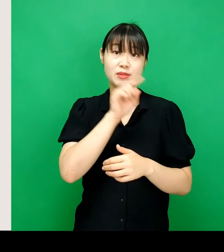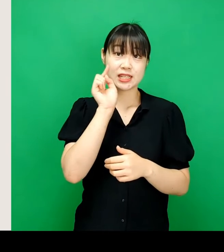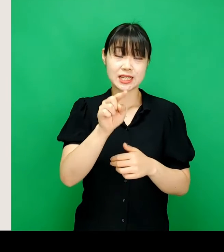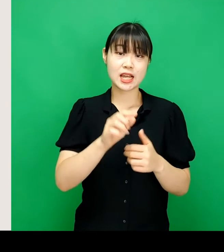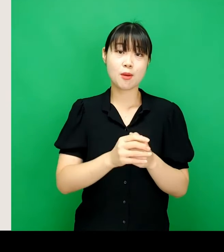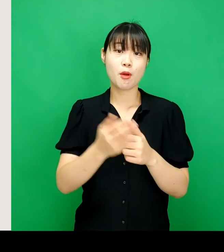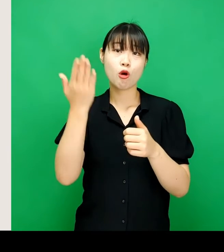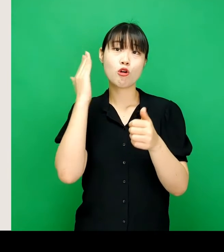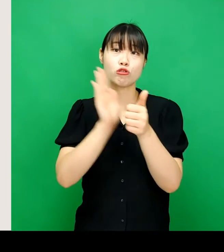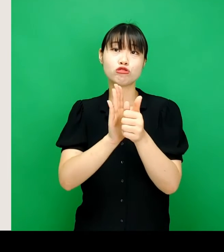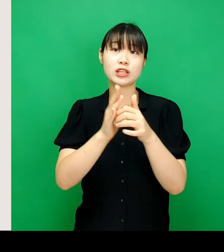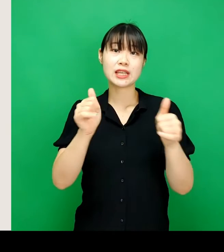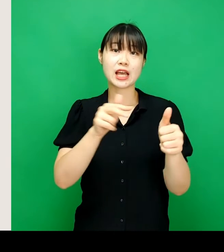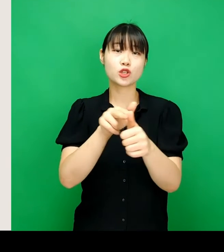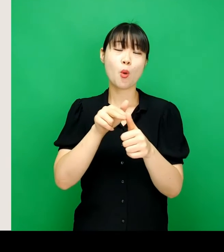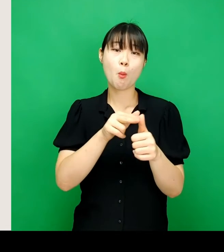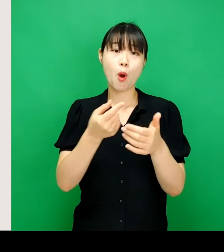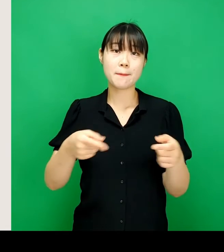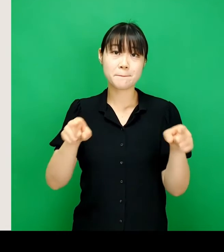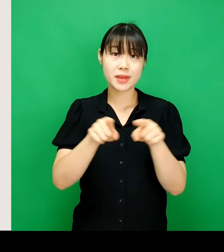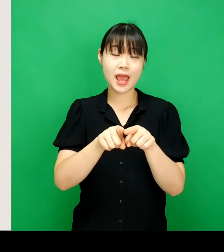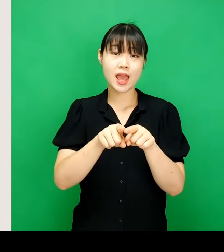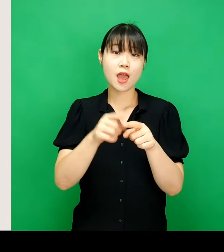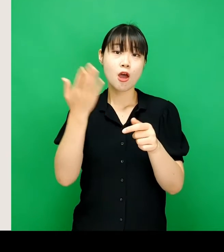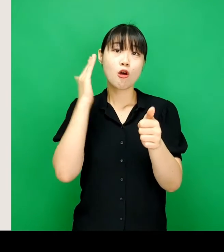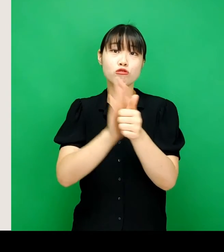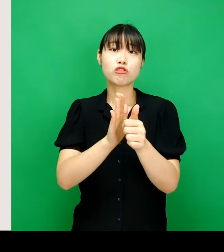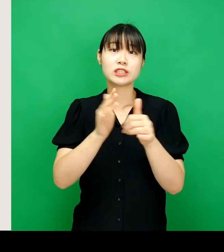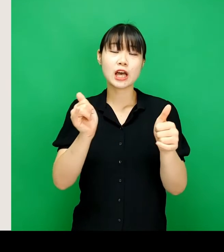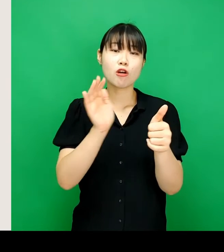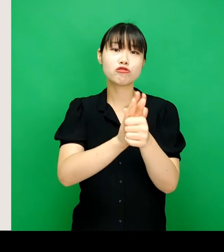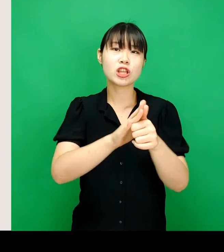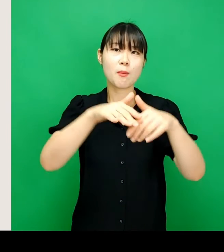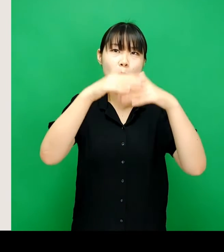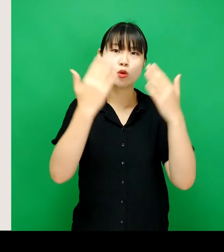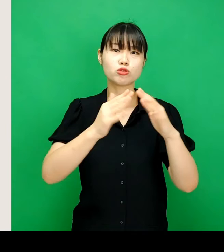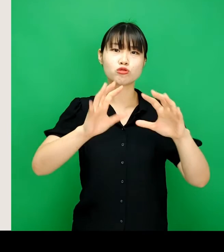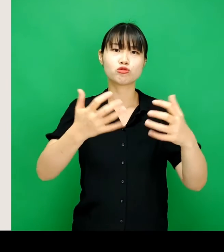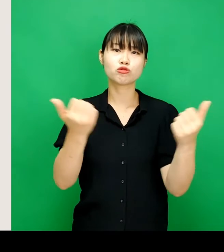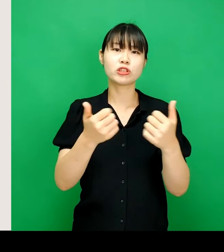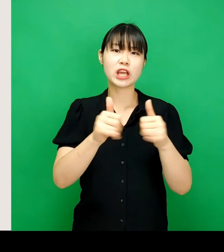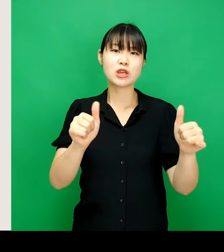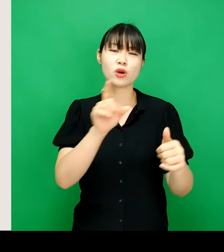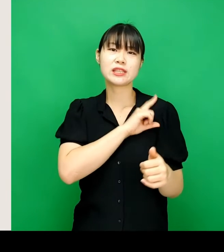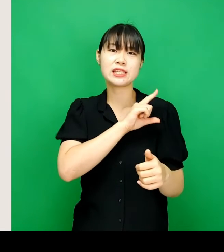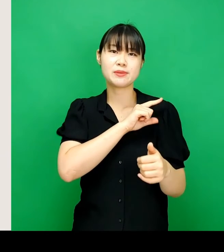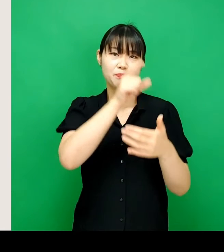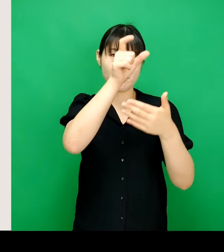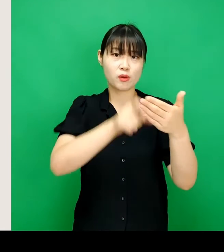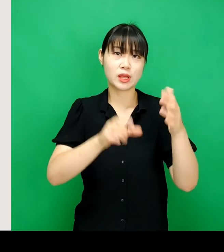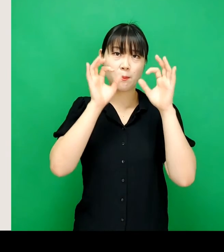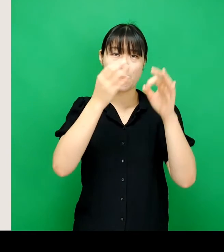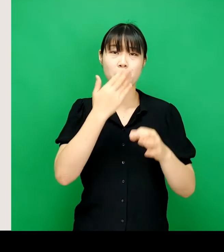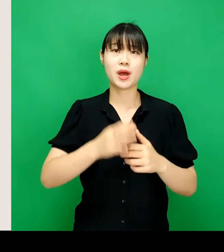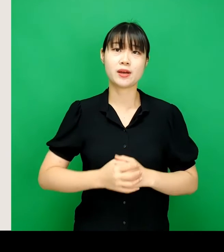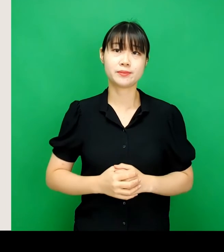후원자의 이름을 클릭하면 후원자의 정보와 함께 해당 후원자가 후원한 모든 국회의원 명단을 볼 수